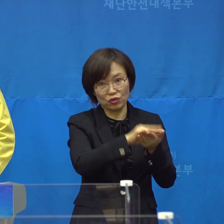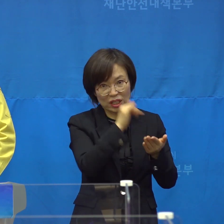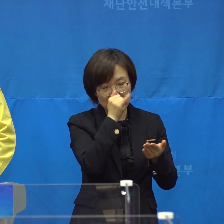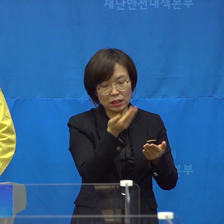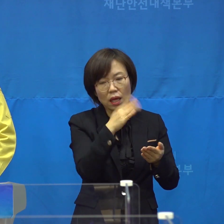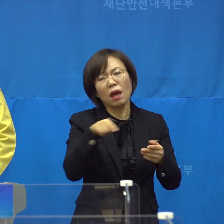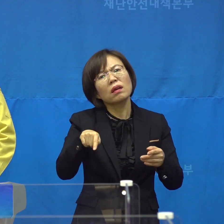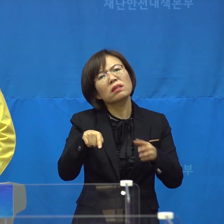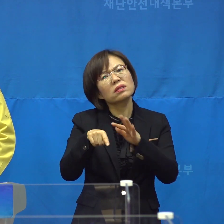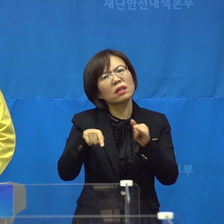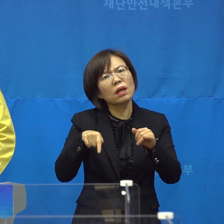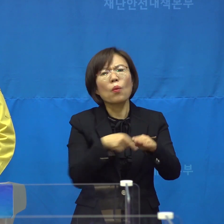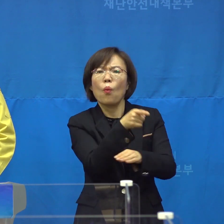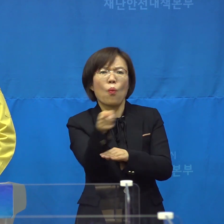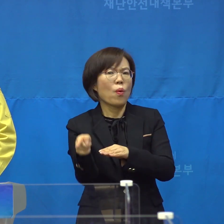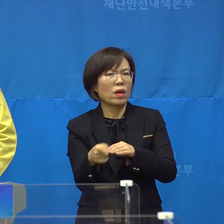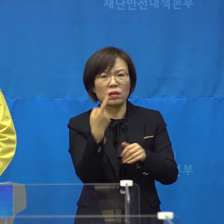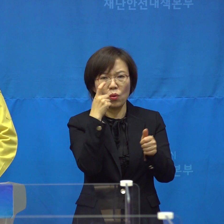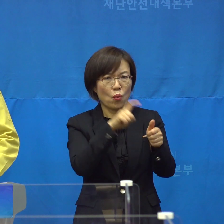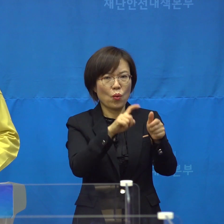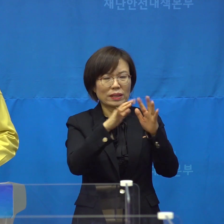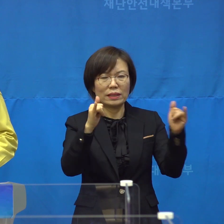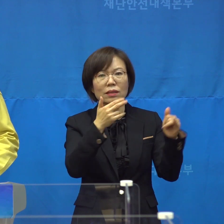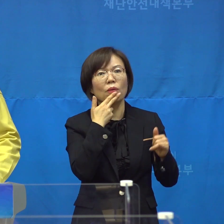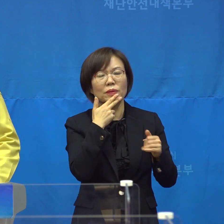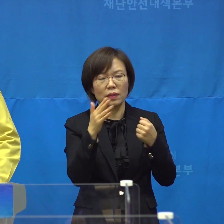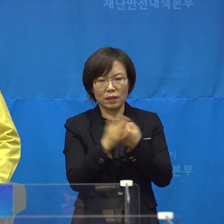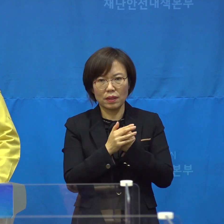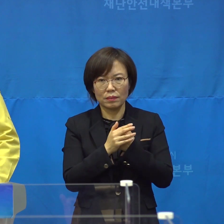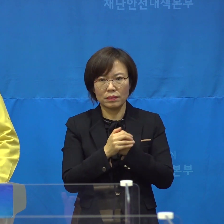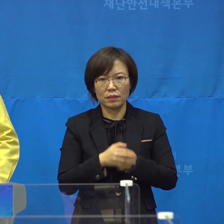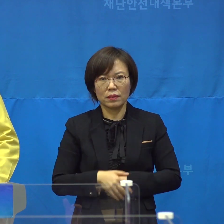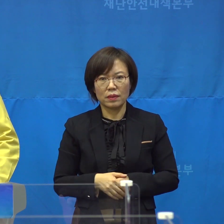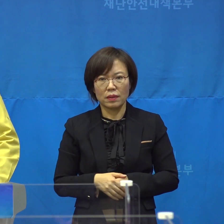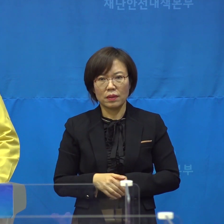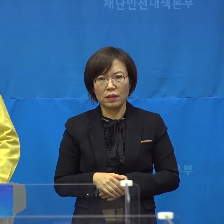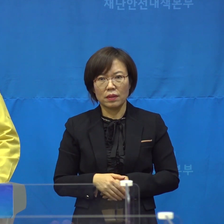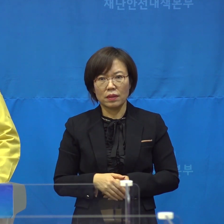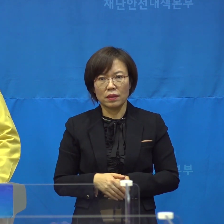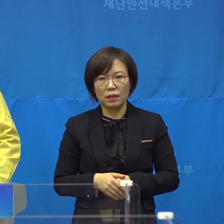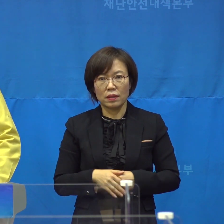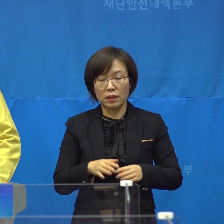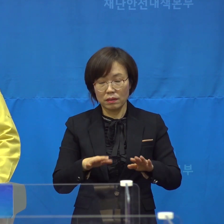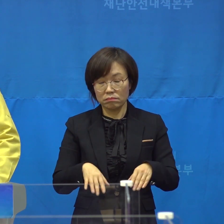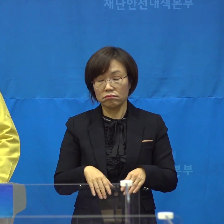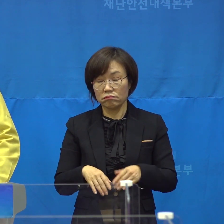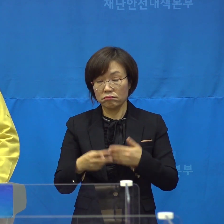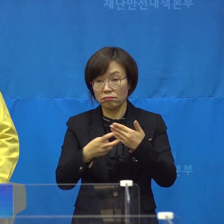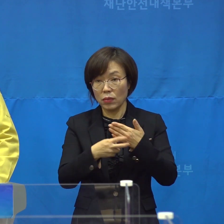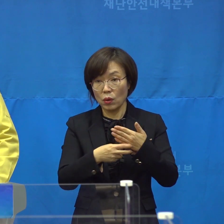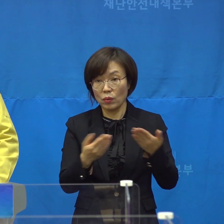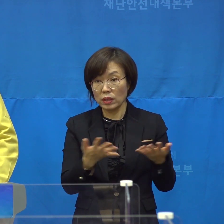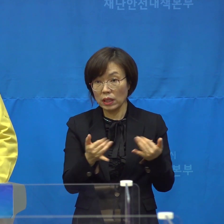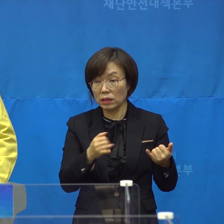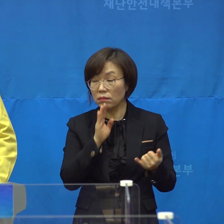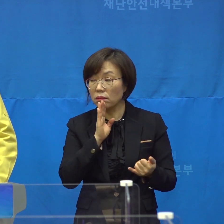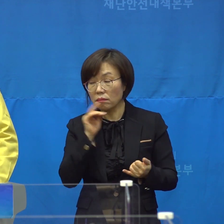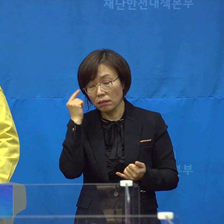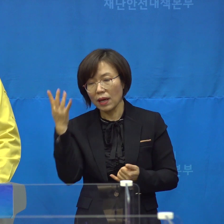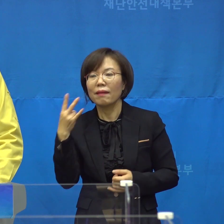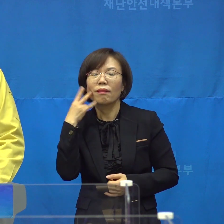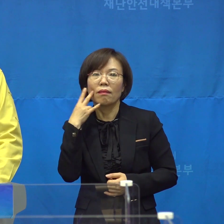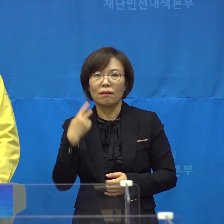이분 이외에는 따로 생긴 게 없기 때문에 뭐 따로 뭐 저희가 클러스터 분들 그 의료기관 종사자죠. 네, 의료기관